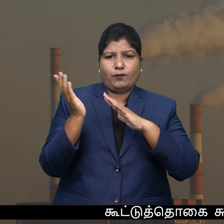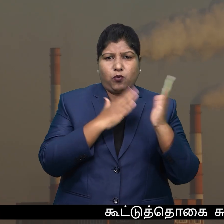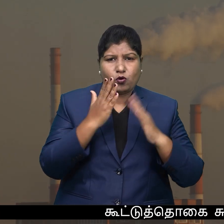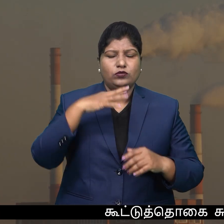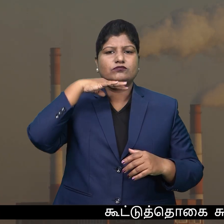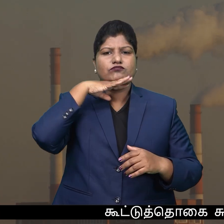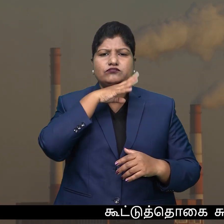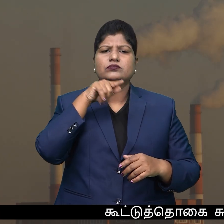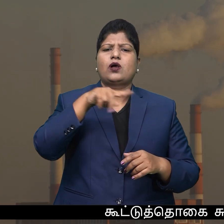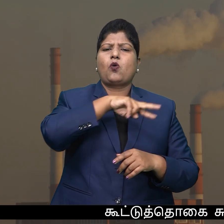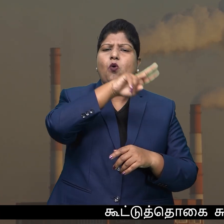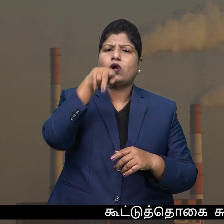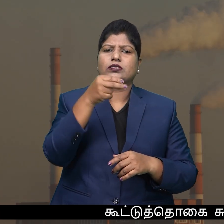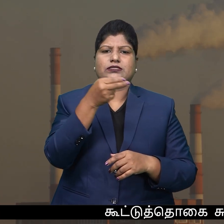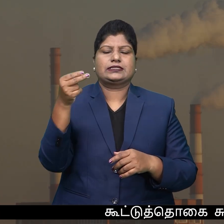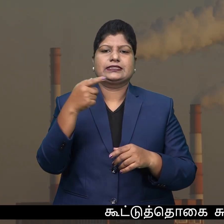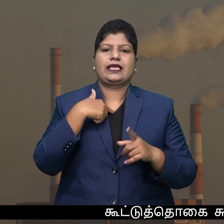கூட்டுத்தொகை சுற்றுச்சூழல் எனப்படும்.